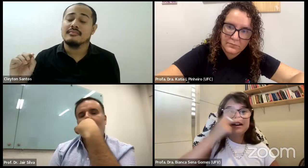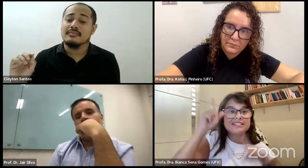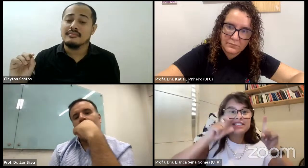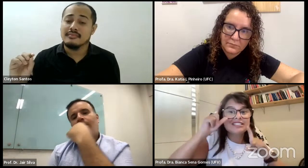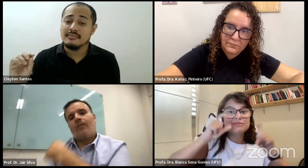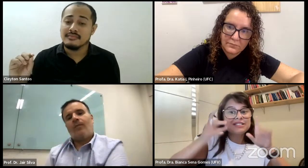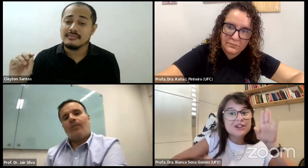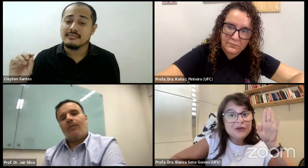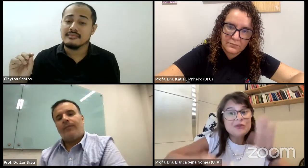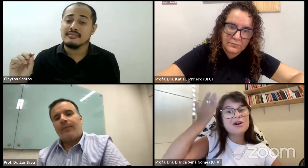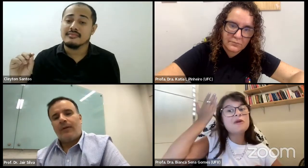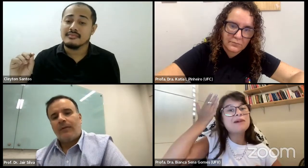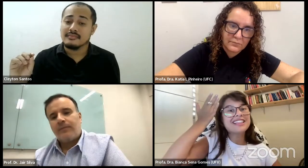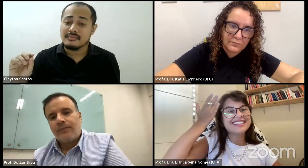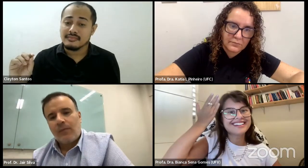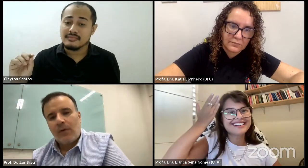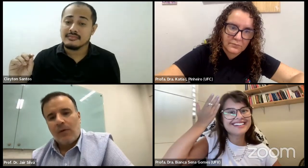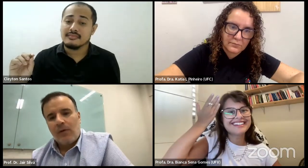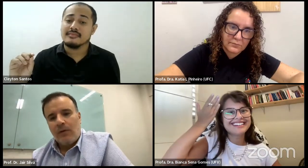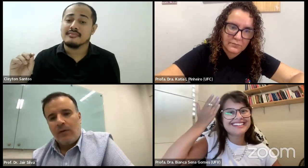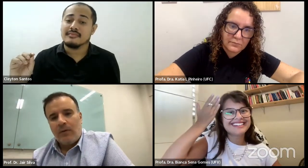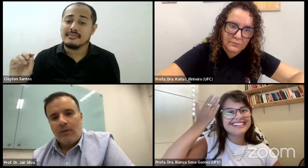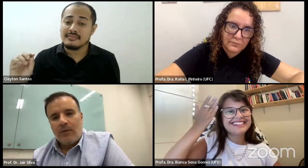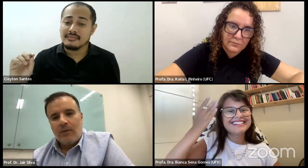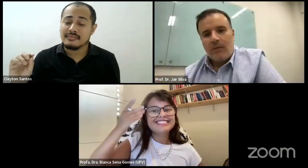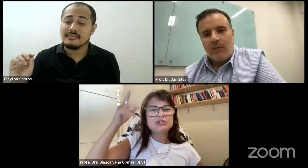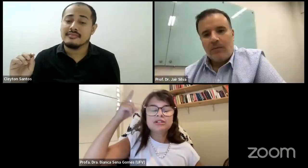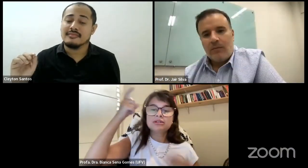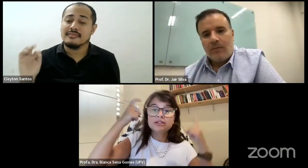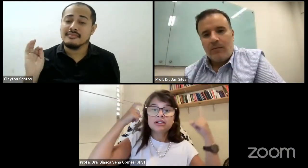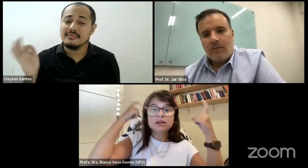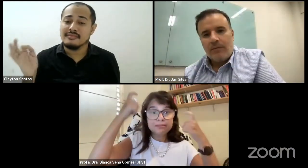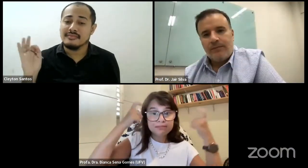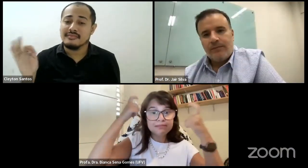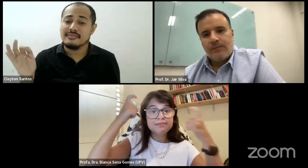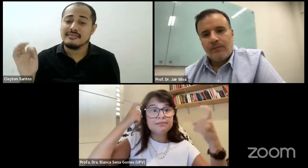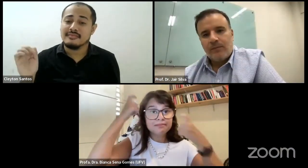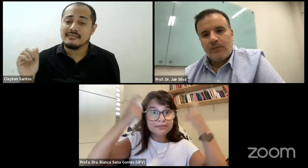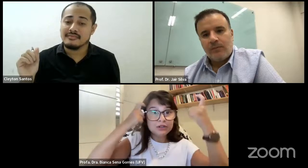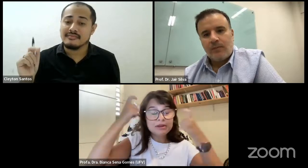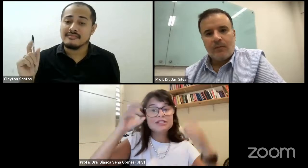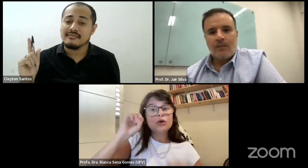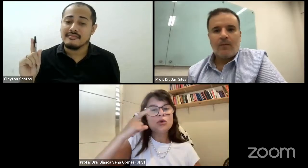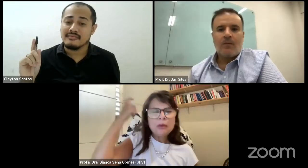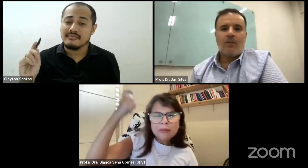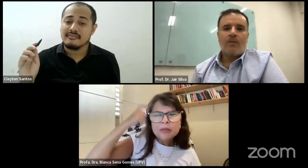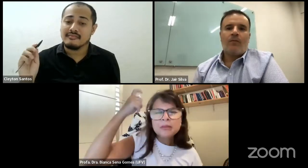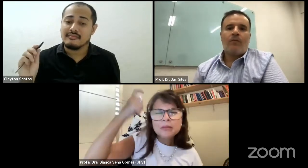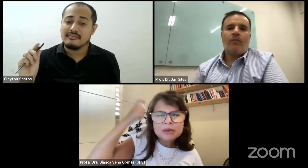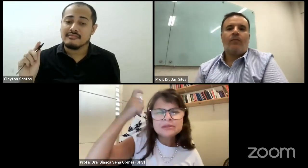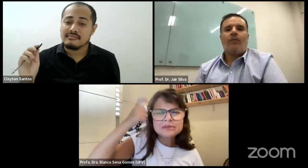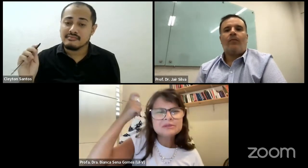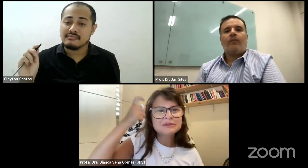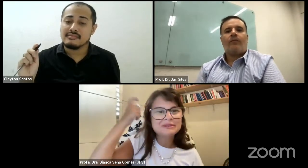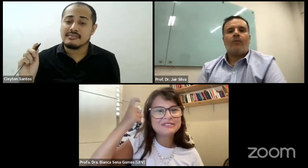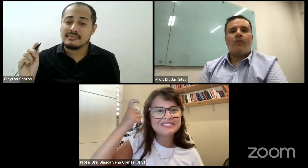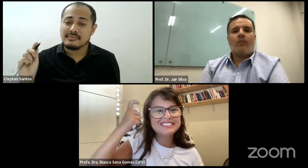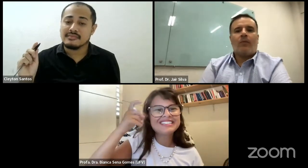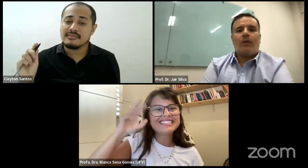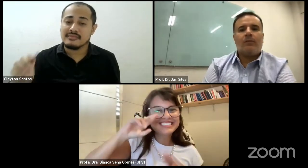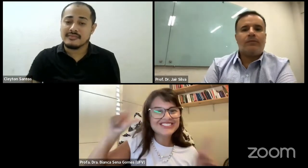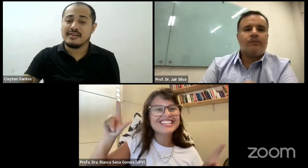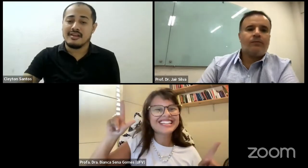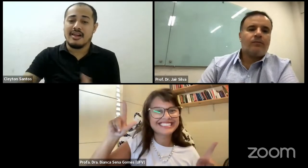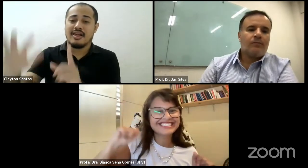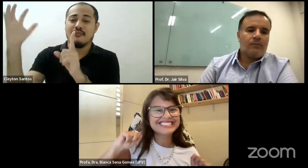preocupação, por exemplo. E aí você corta, né? Essa questão da expressão.